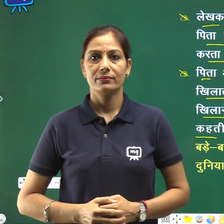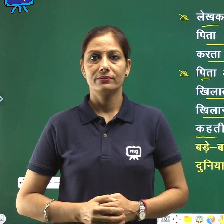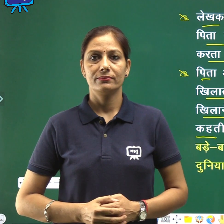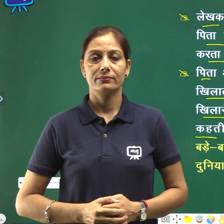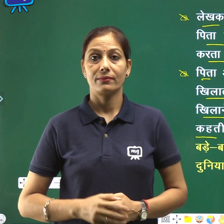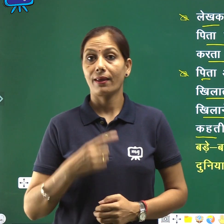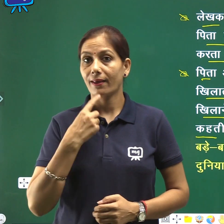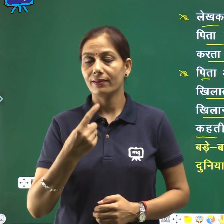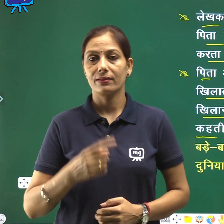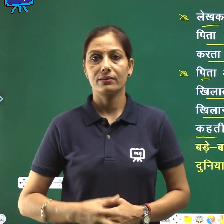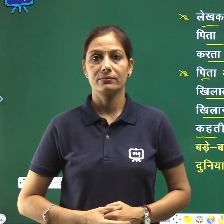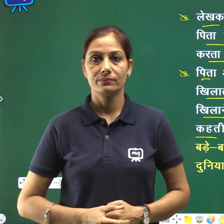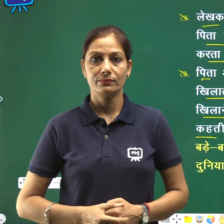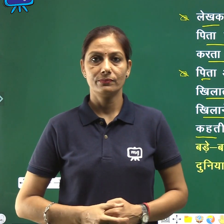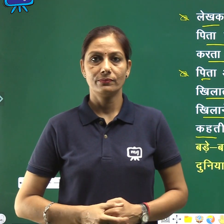कहती,